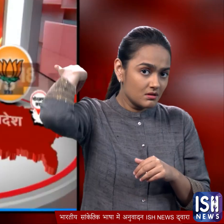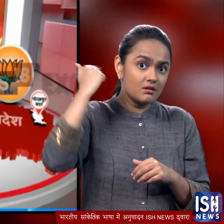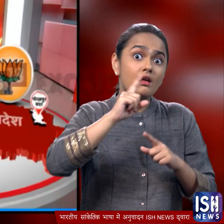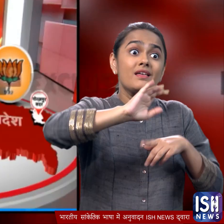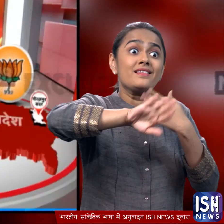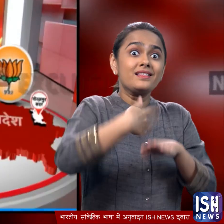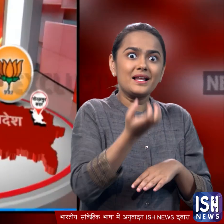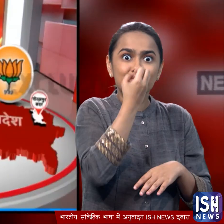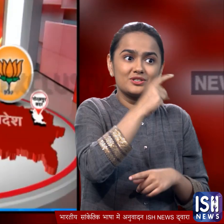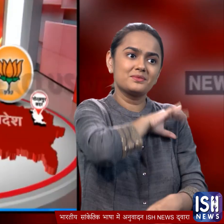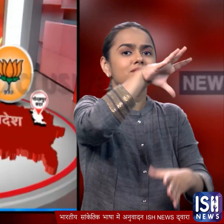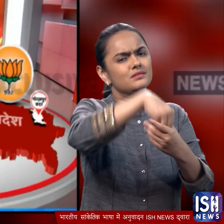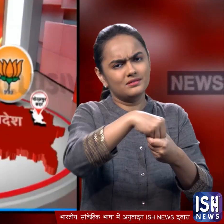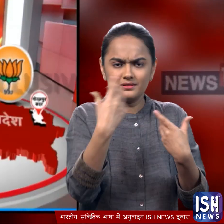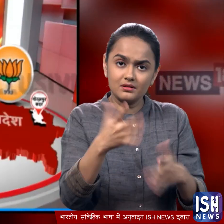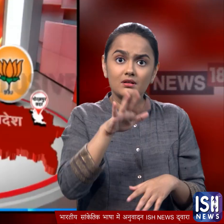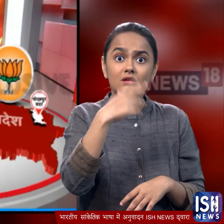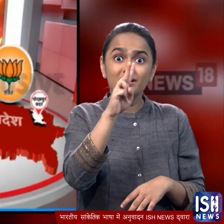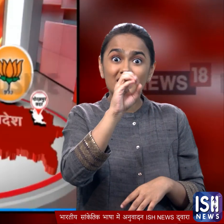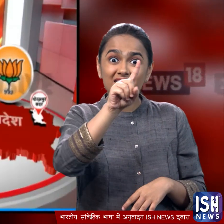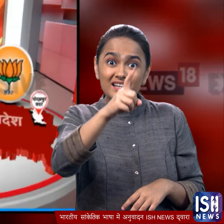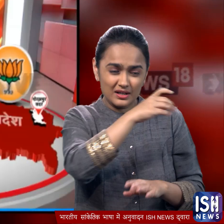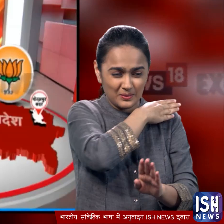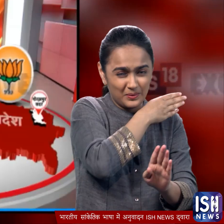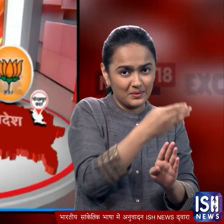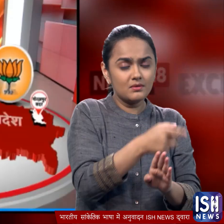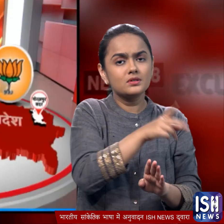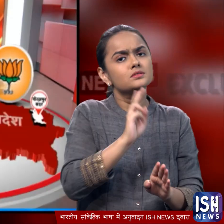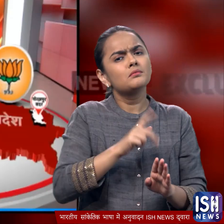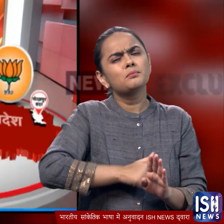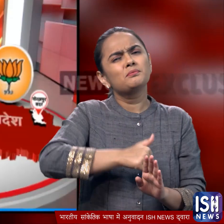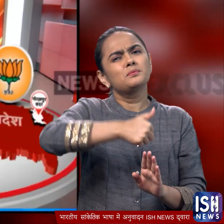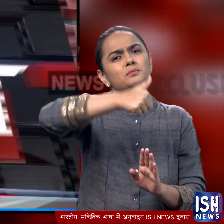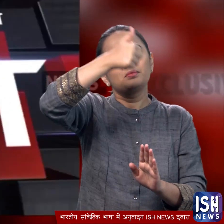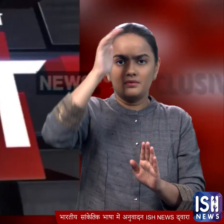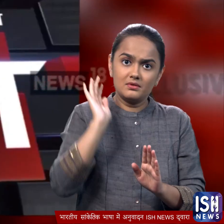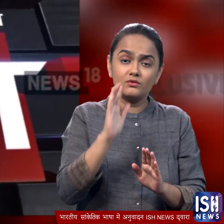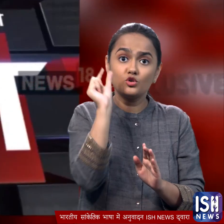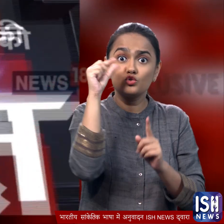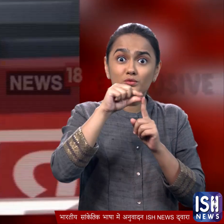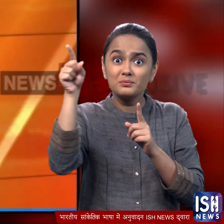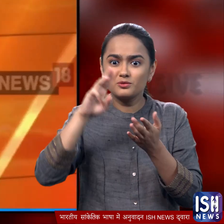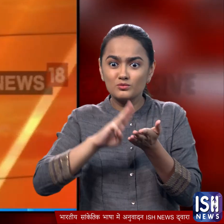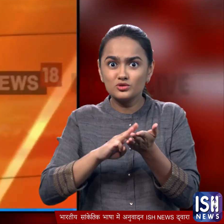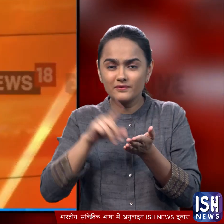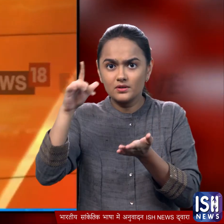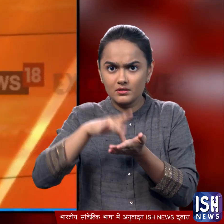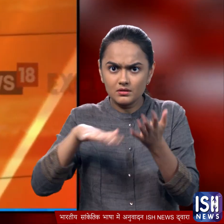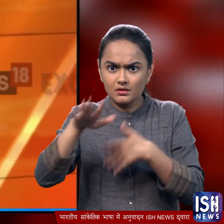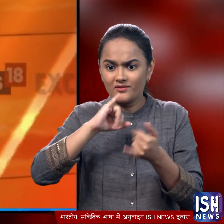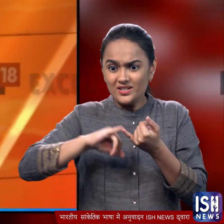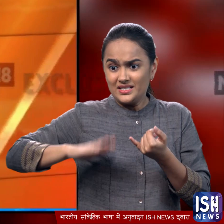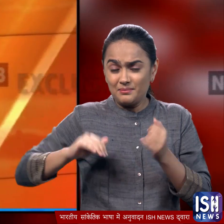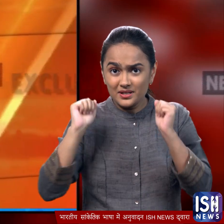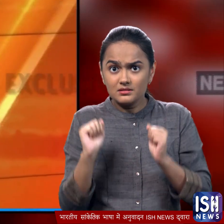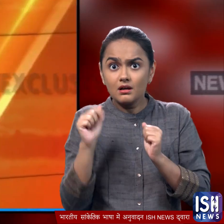थे। हालांकि बाद में वो बीजेपी में शामिल हो गए और 2017 तक इस सीट से लगातार जीतते आए हैं। यूपी के मुजफ्फरनगर की